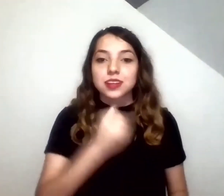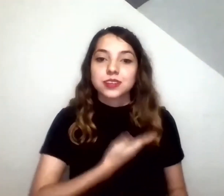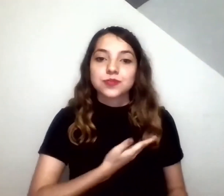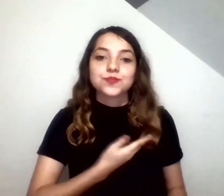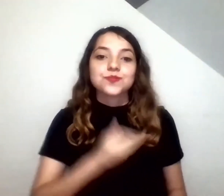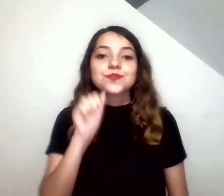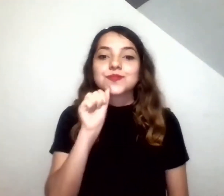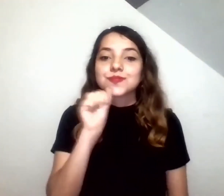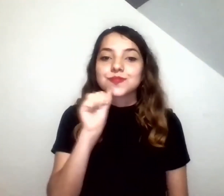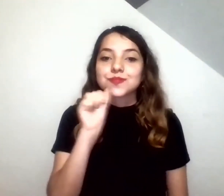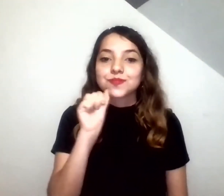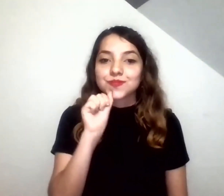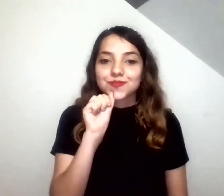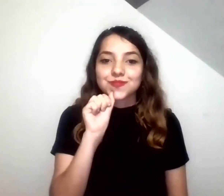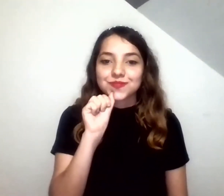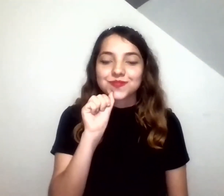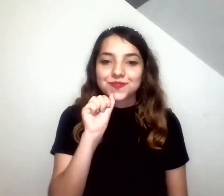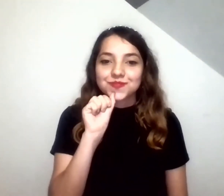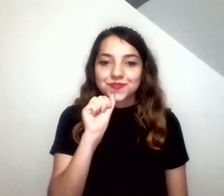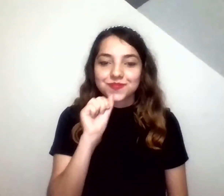Agradeço também a minha amiga Stephanie,